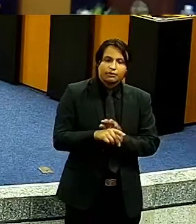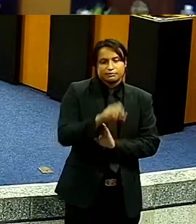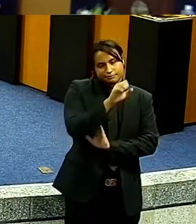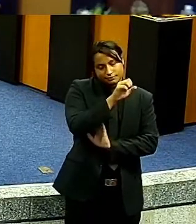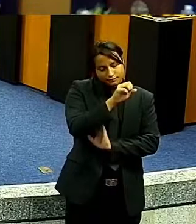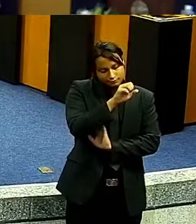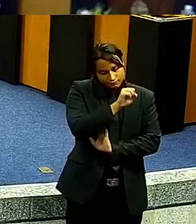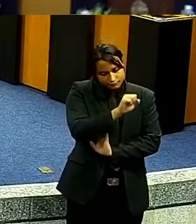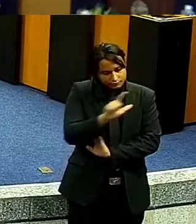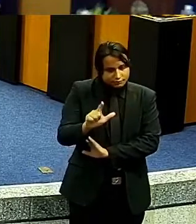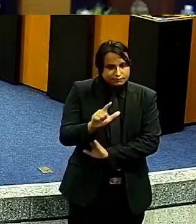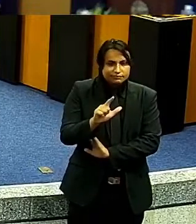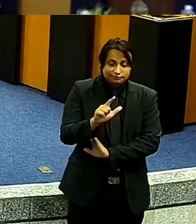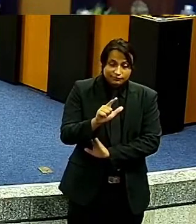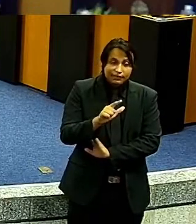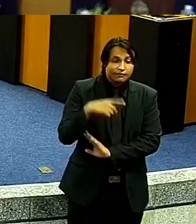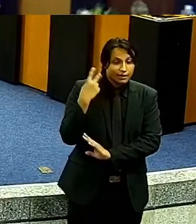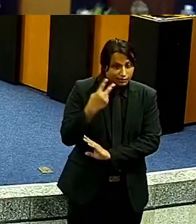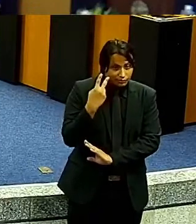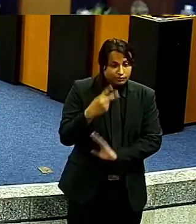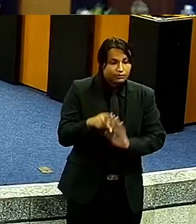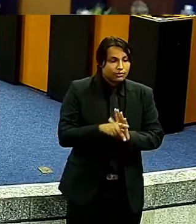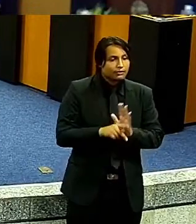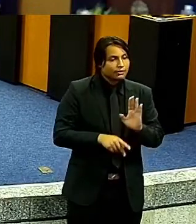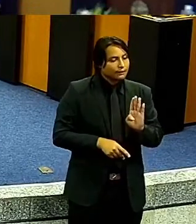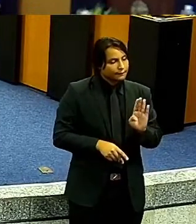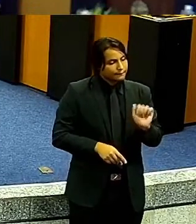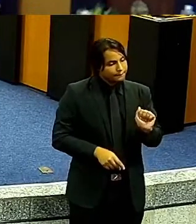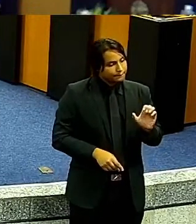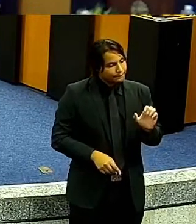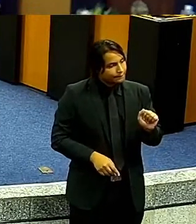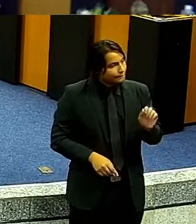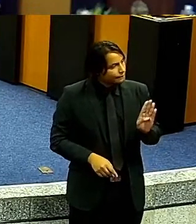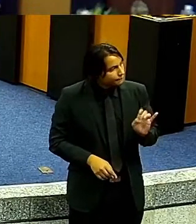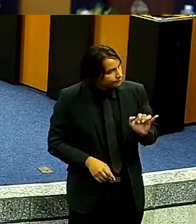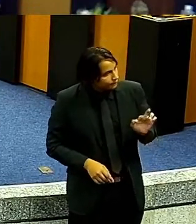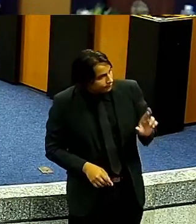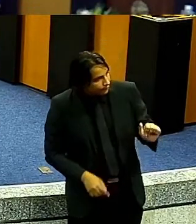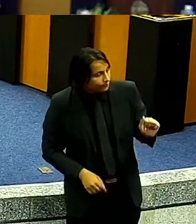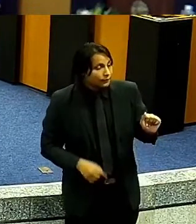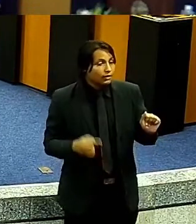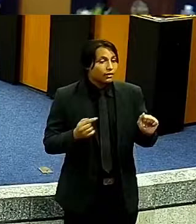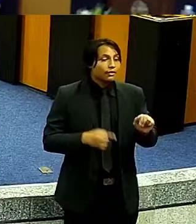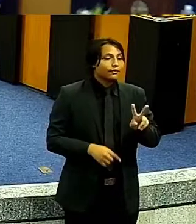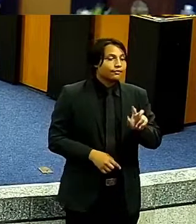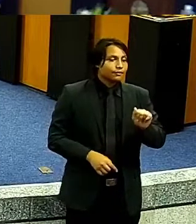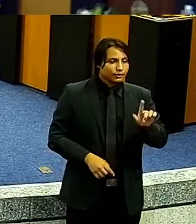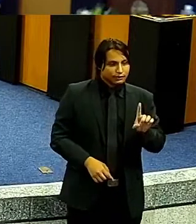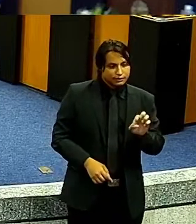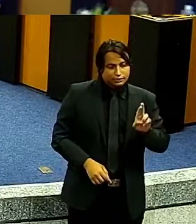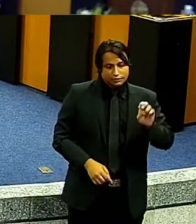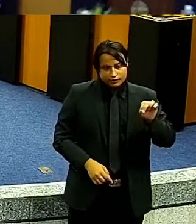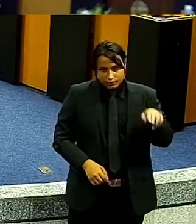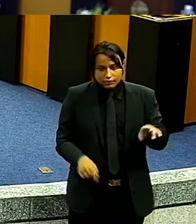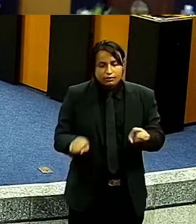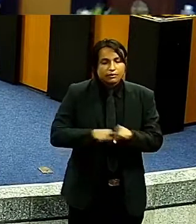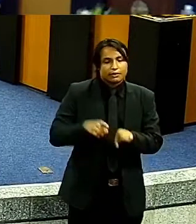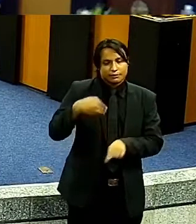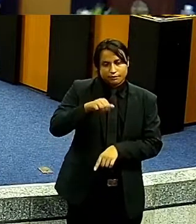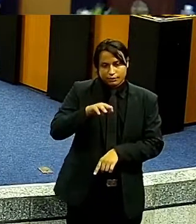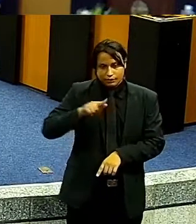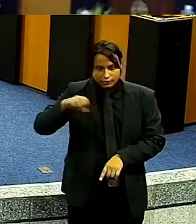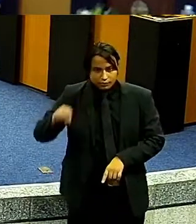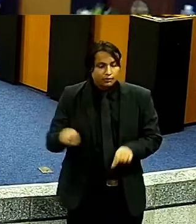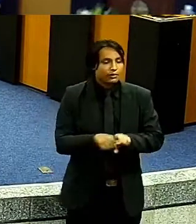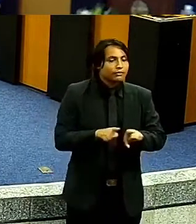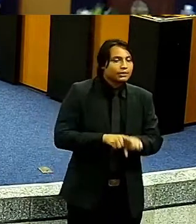Luís vereadores de Bacabeira valderlan Mendes José Francisco Ferreira Magno Guimarães